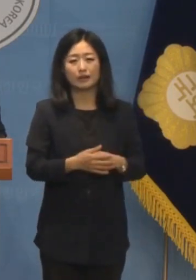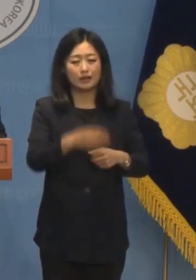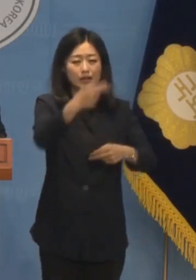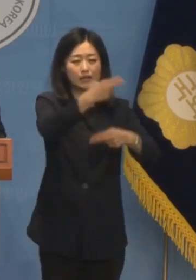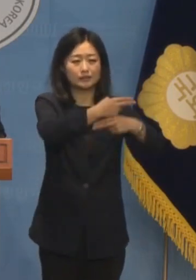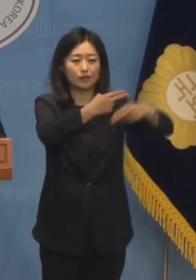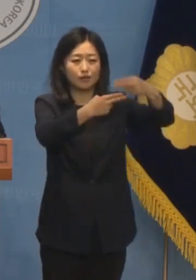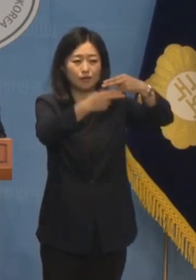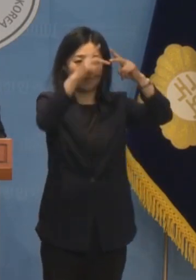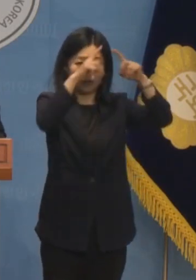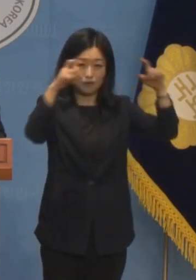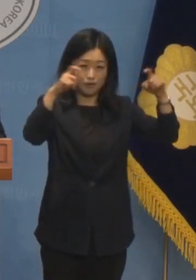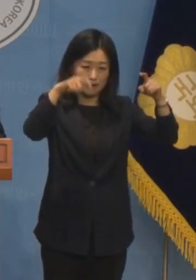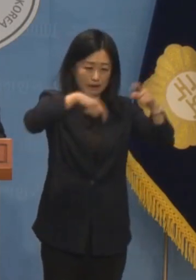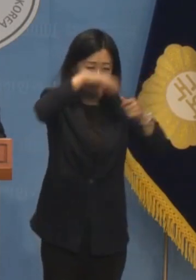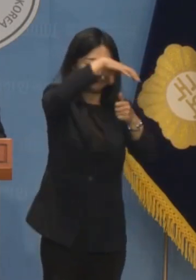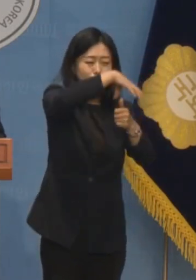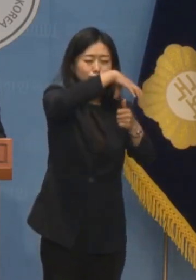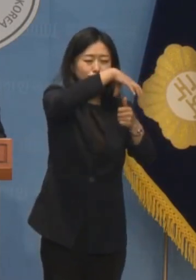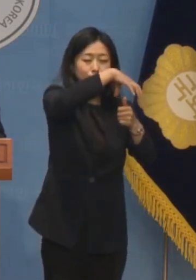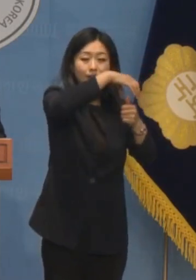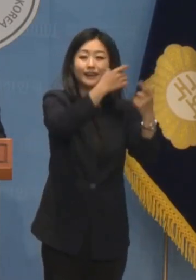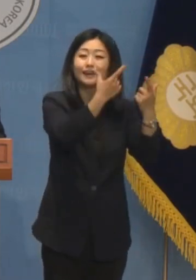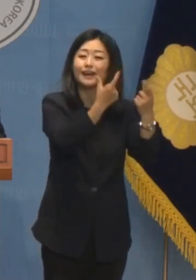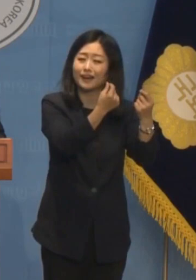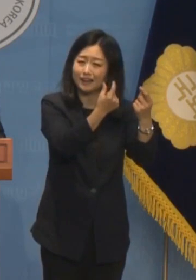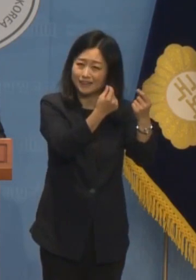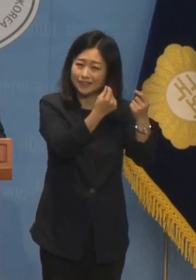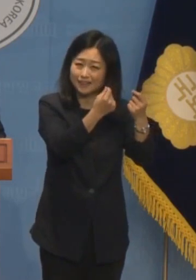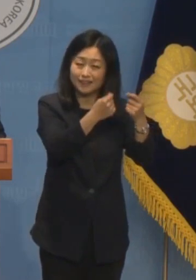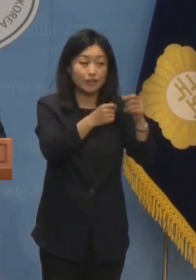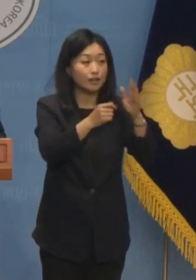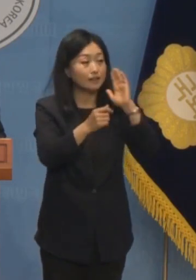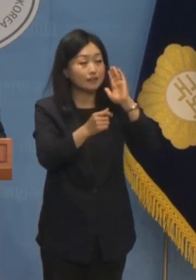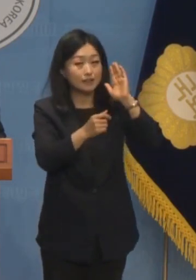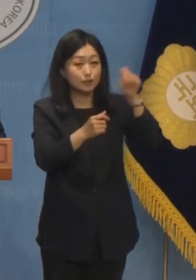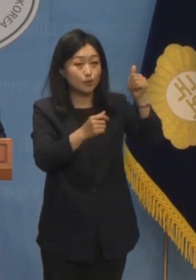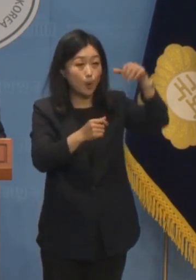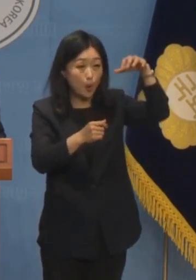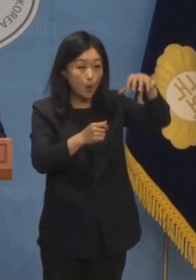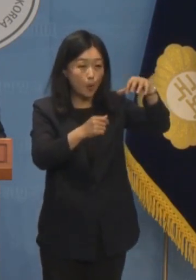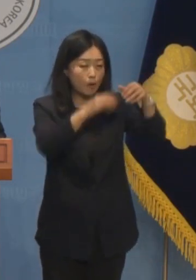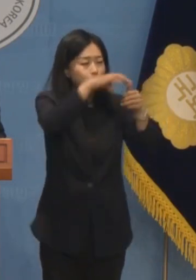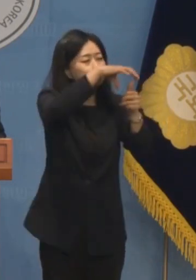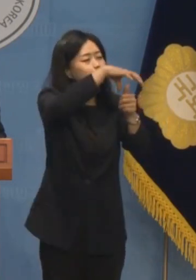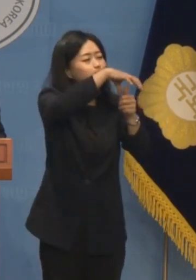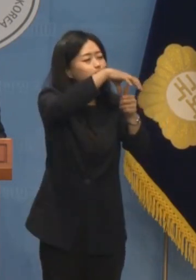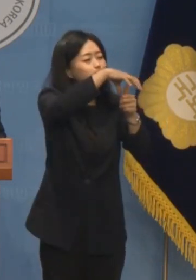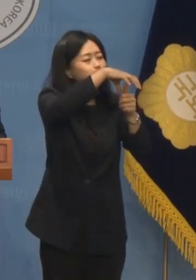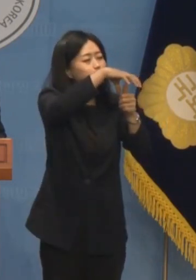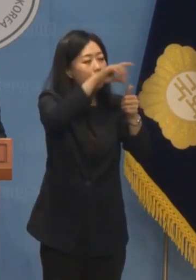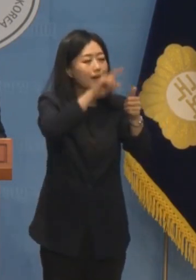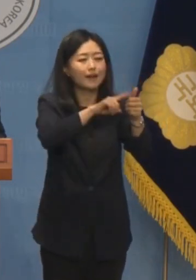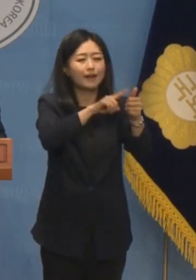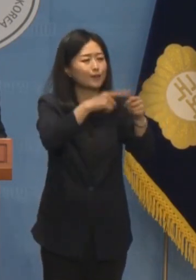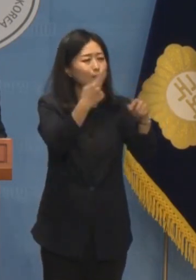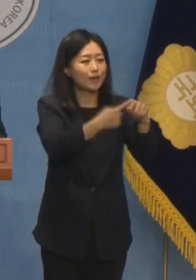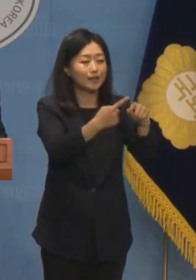뿐입니다. 계속 구중궁궐에 틀어박혀 비상의료 체계가 정상적으로 작동하고